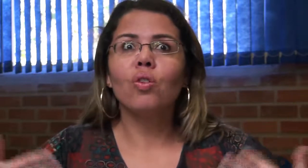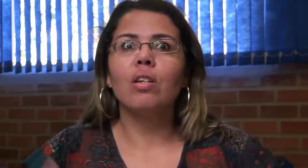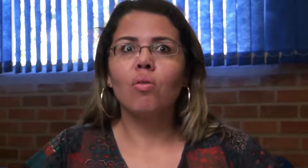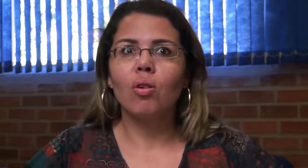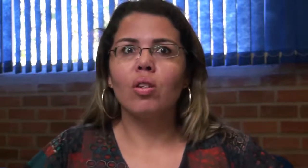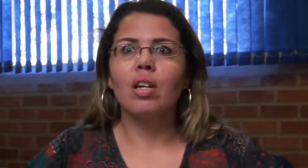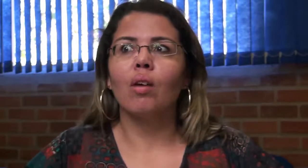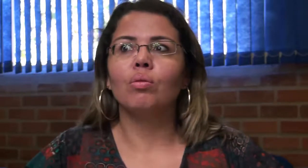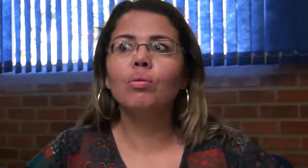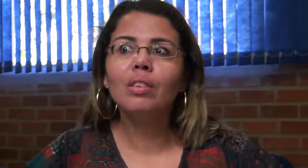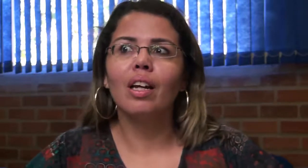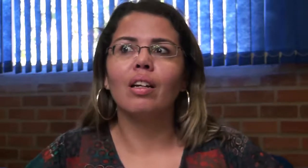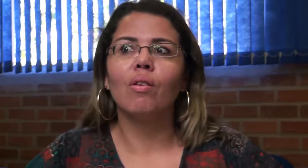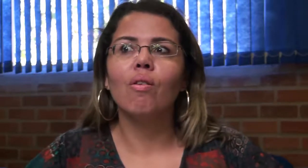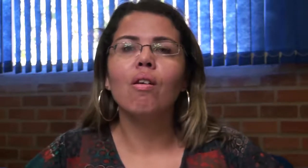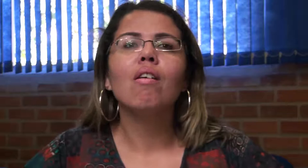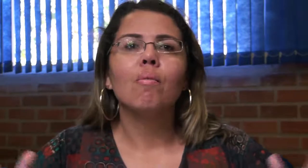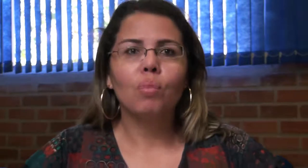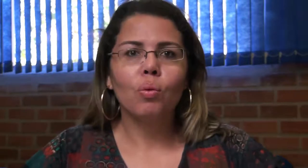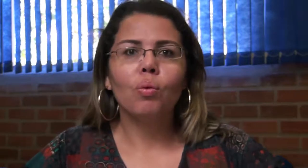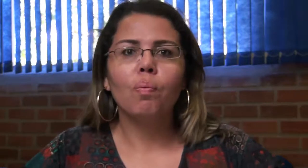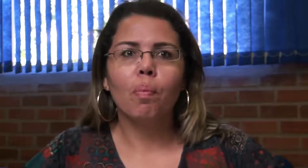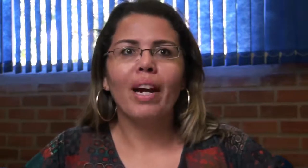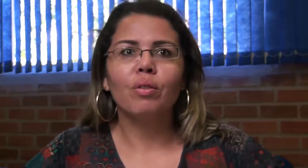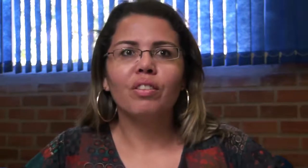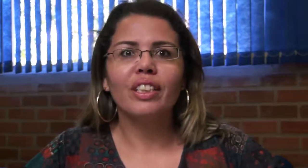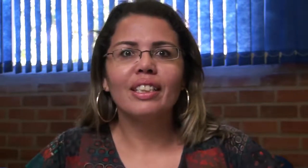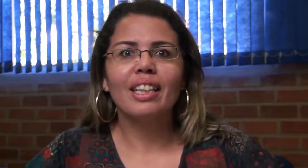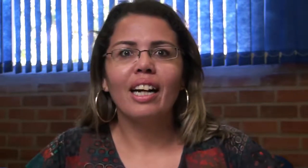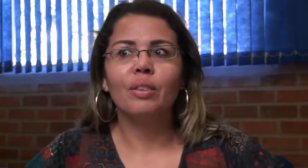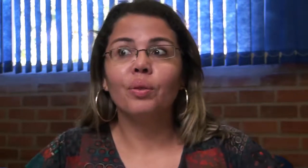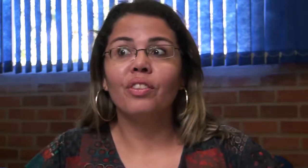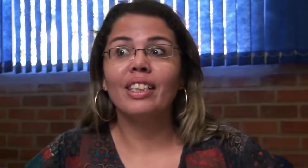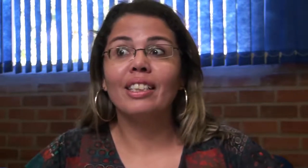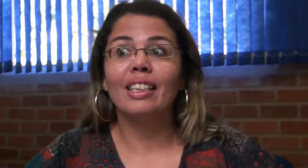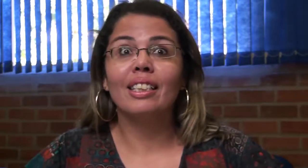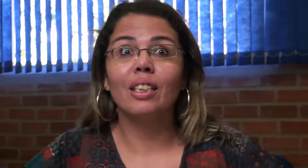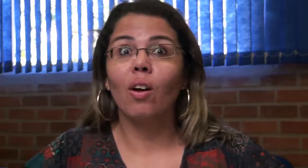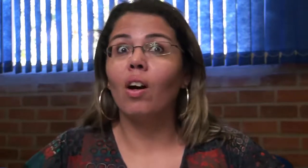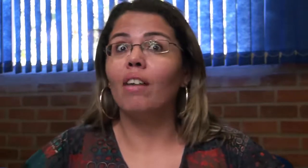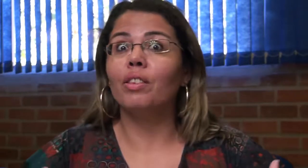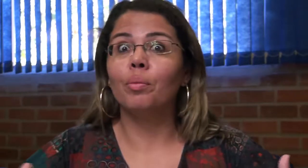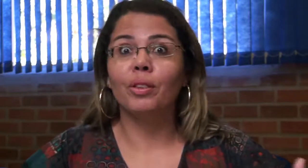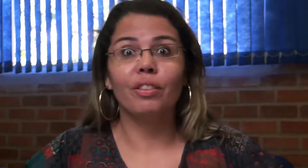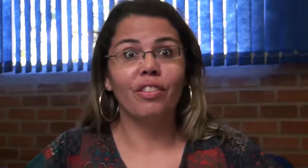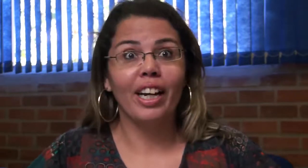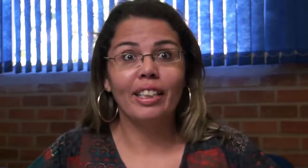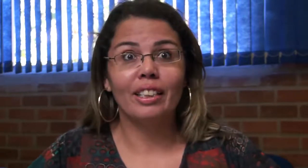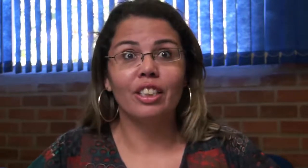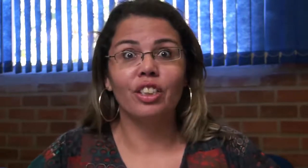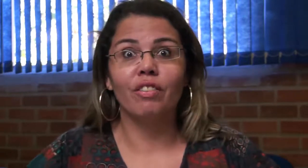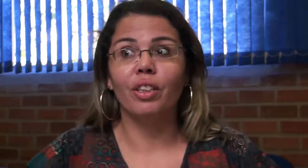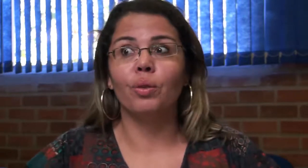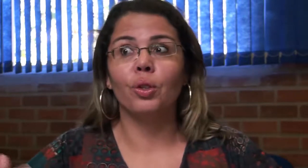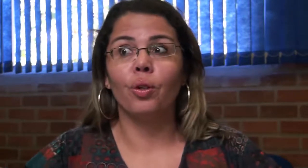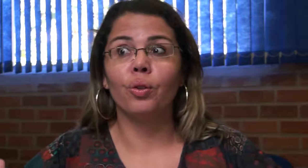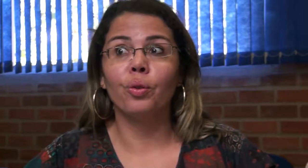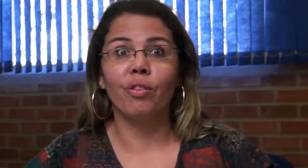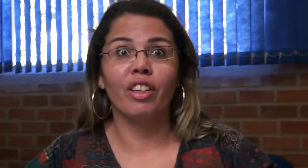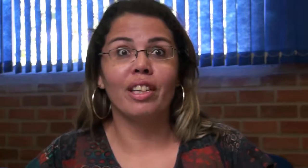inclusão social do interior para a universidade, uma universidade que se colocava de um modo diferente. A gente vinha do histórico de uma universidade